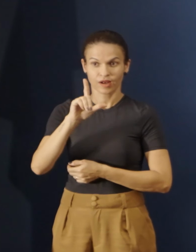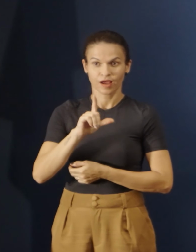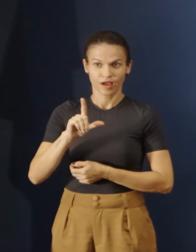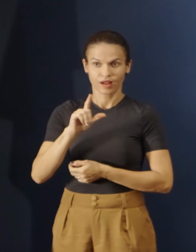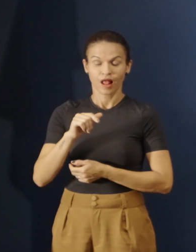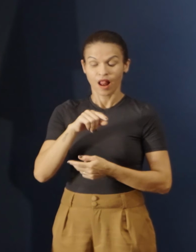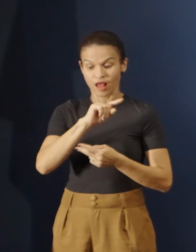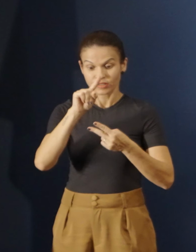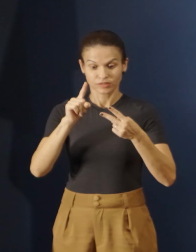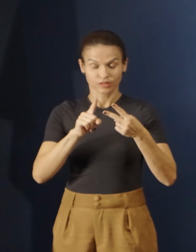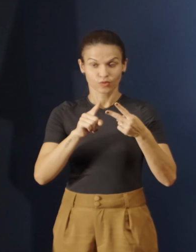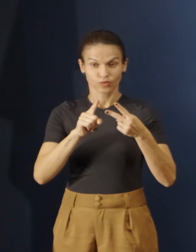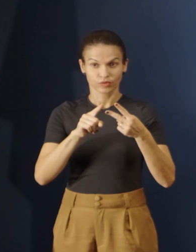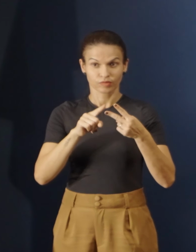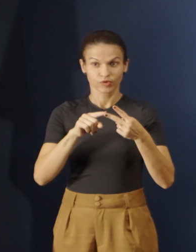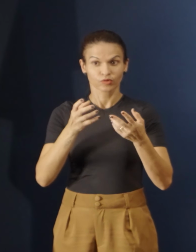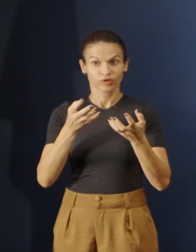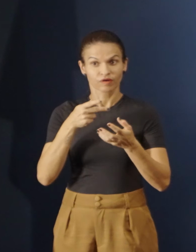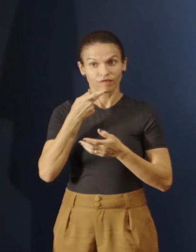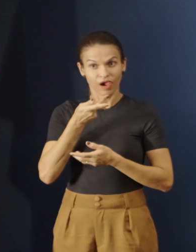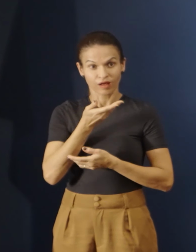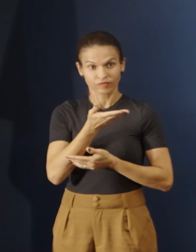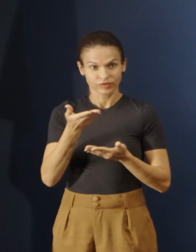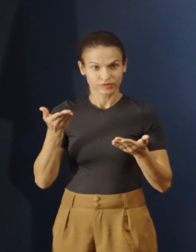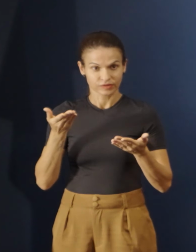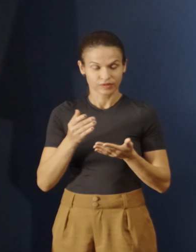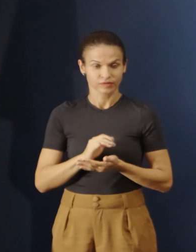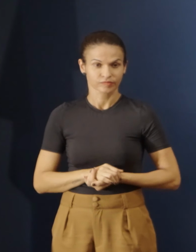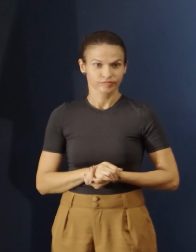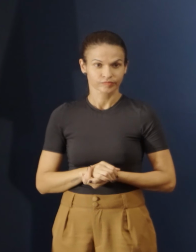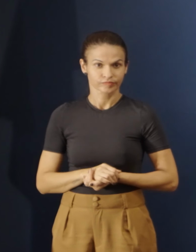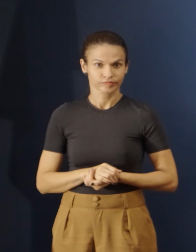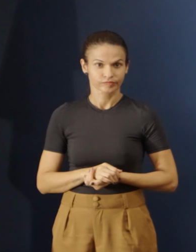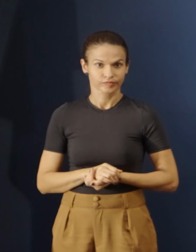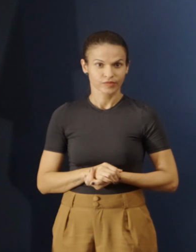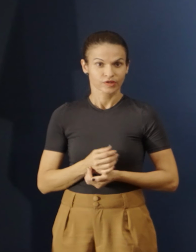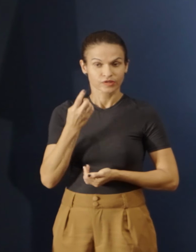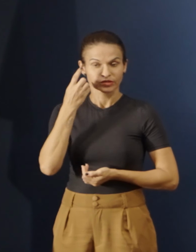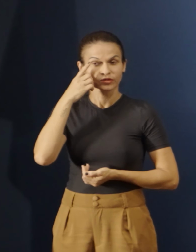a segunda parte do que eu queria falar com vocês.